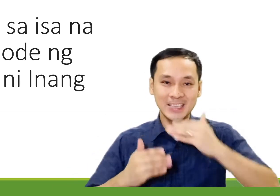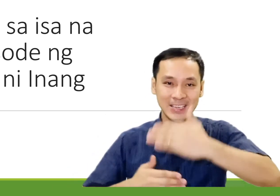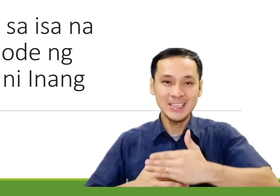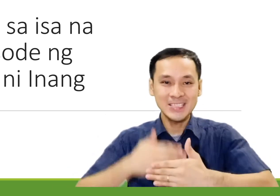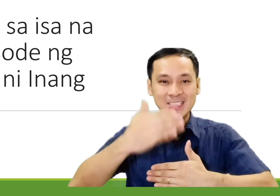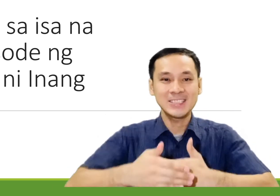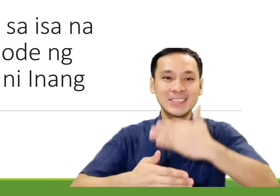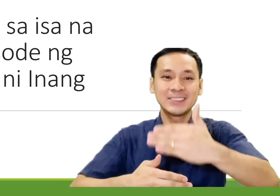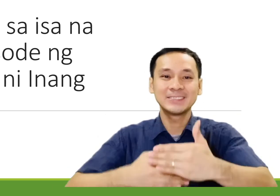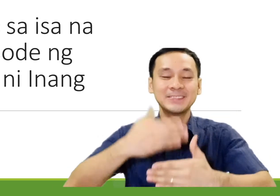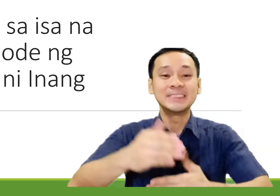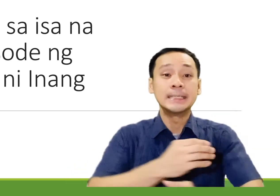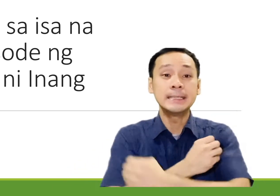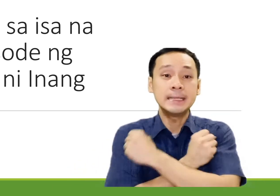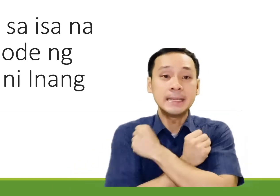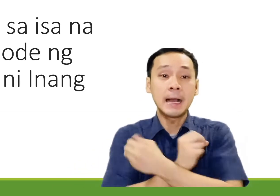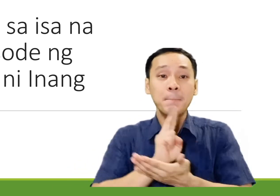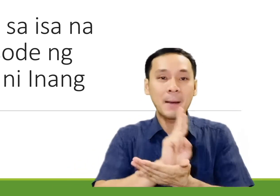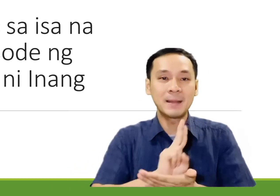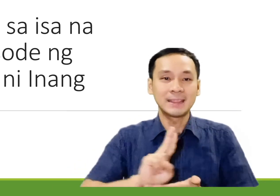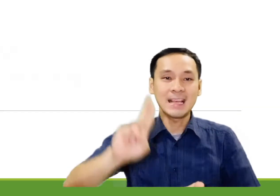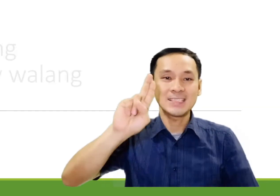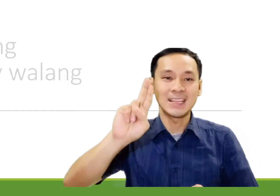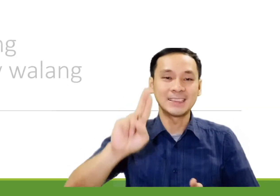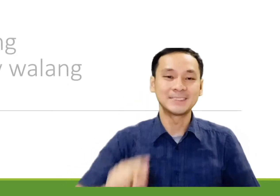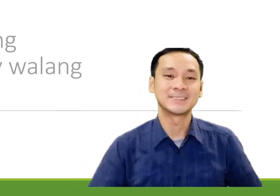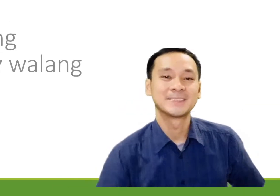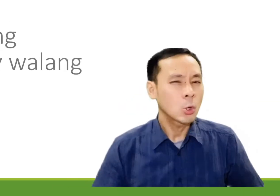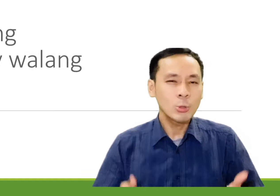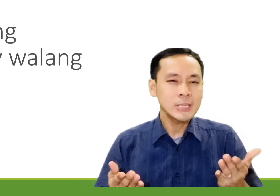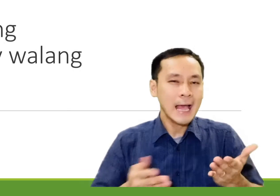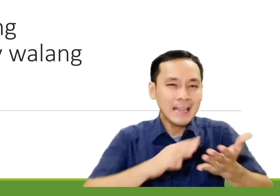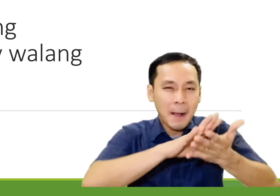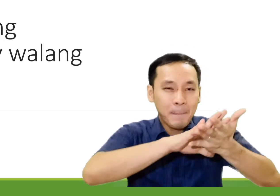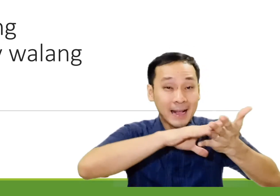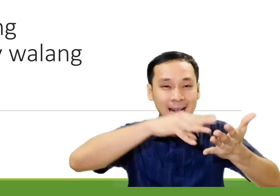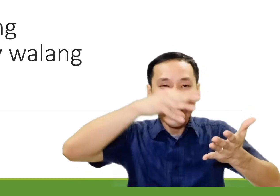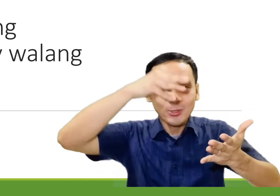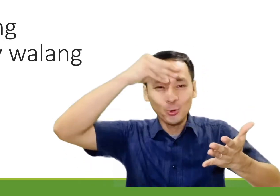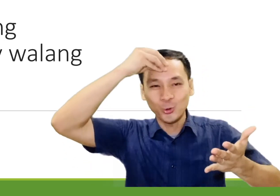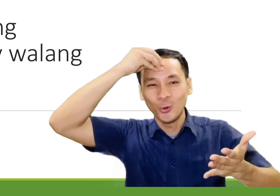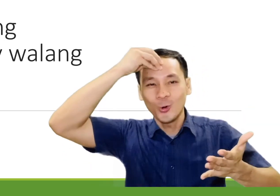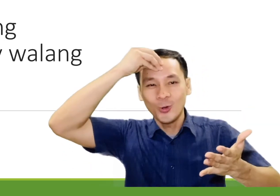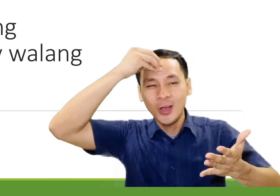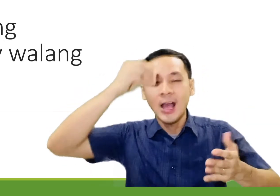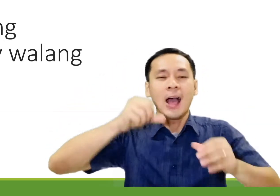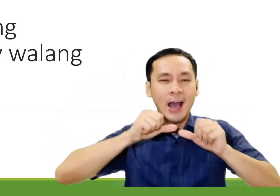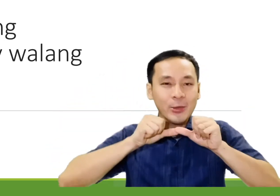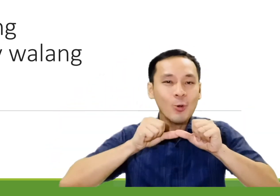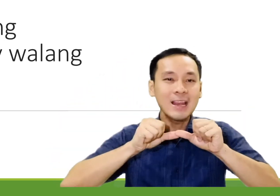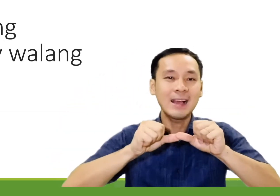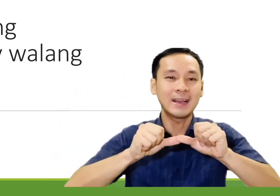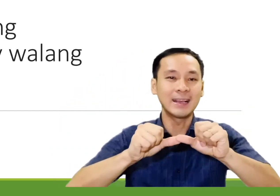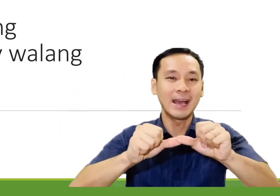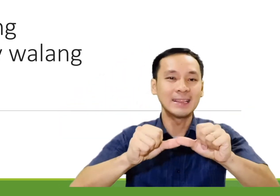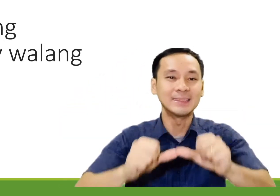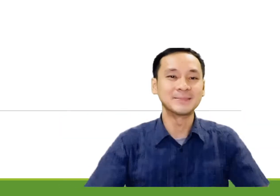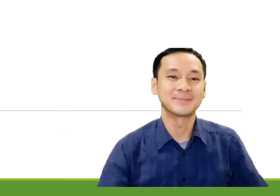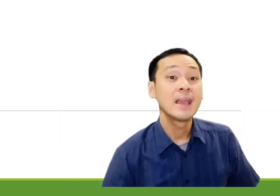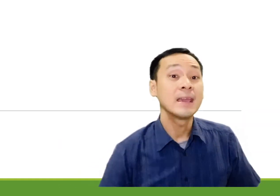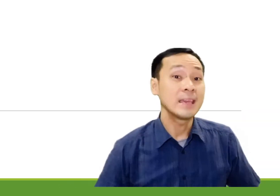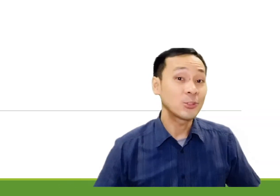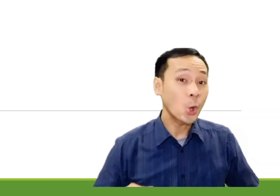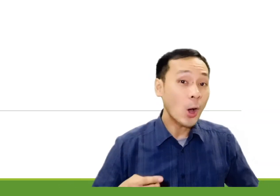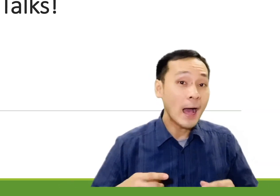online series ni Inang Pamantasan, kung saan ang pagkatuto ay walang